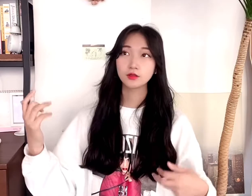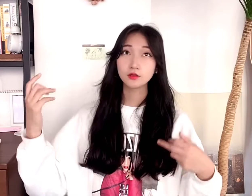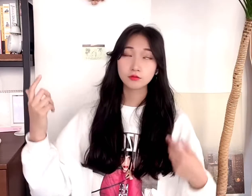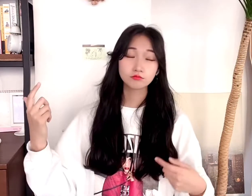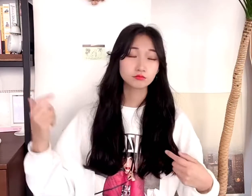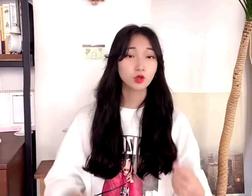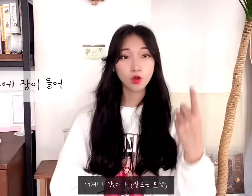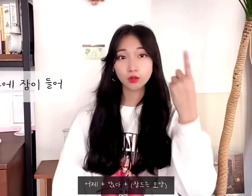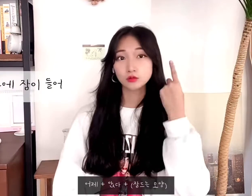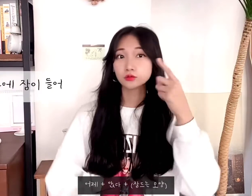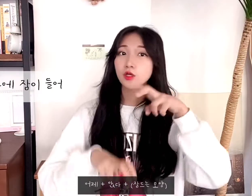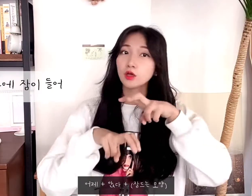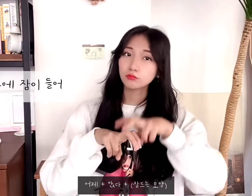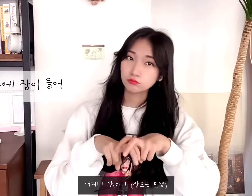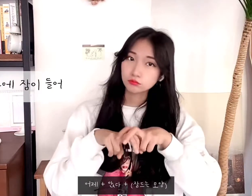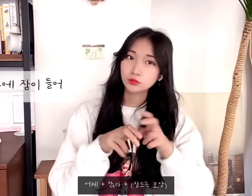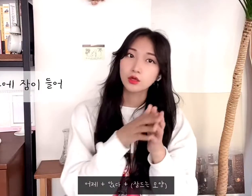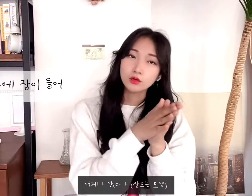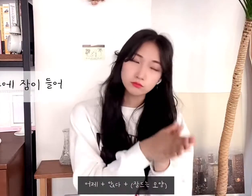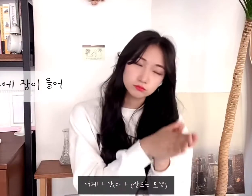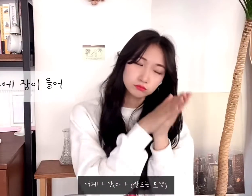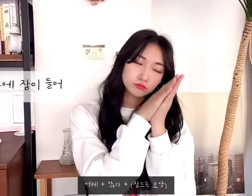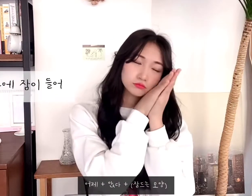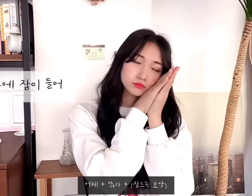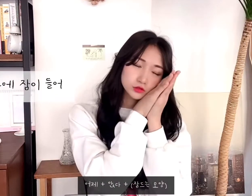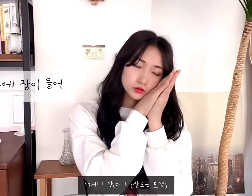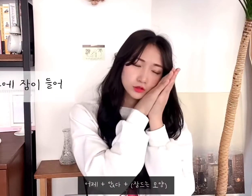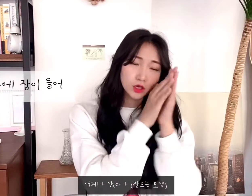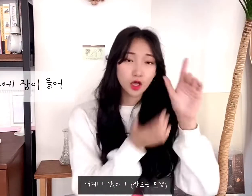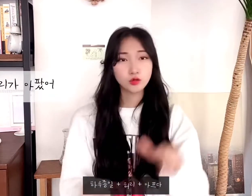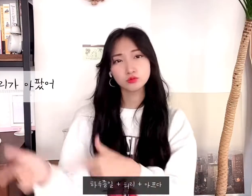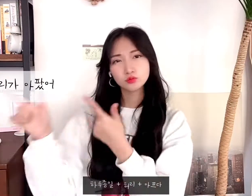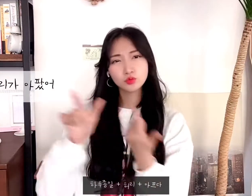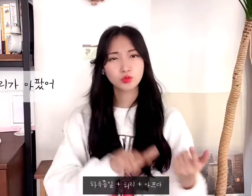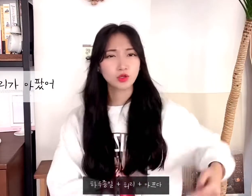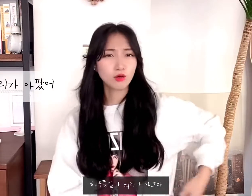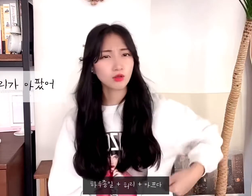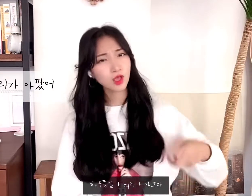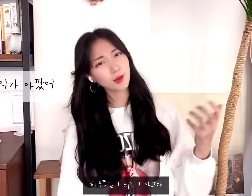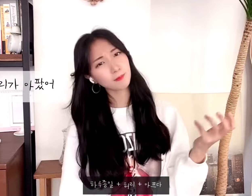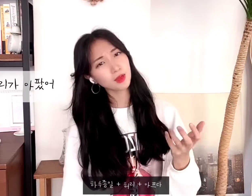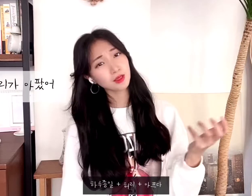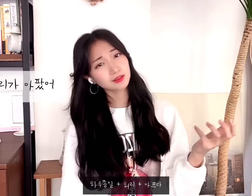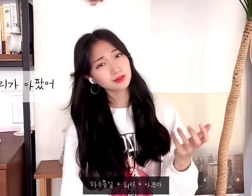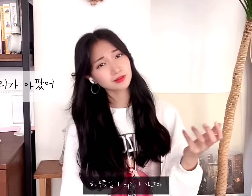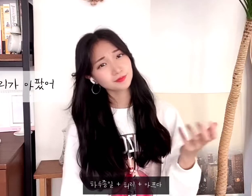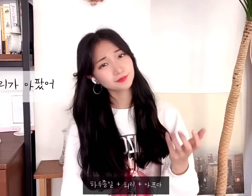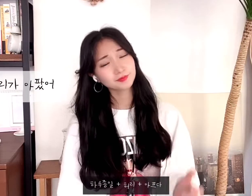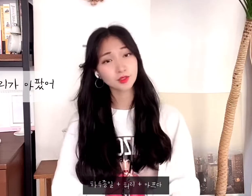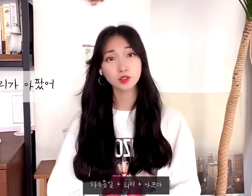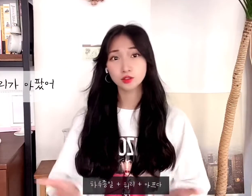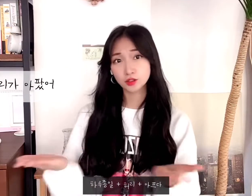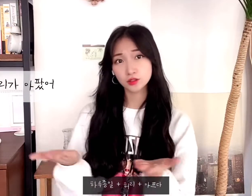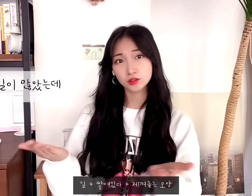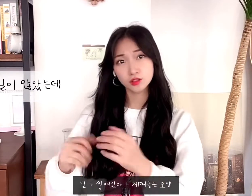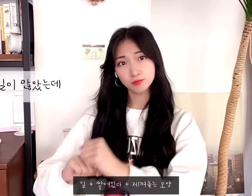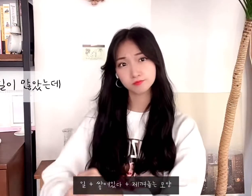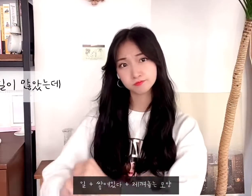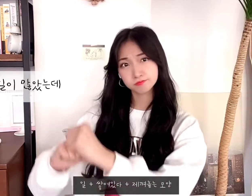오전 슈퍼에 잠이 들어 종일 허리가 아팠어 싫은 할 일이